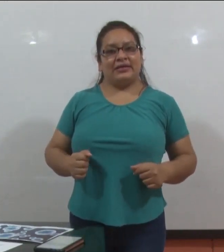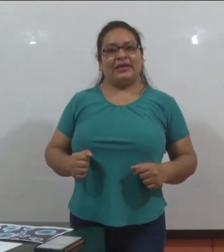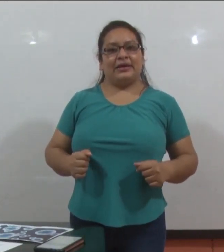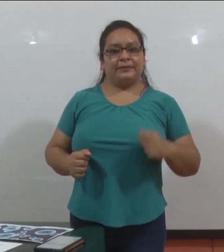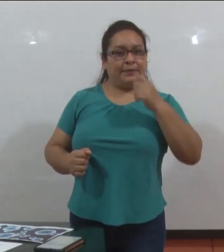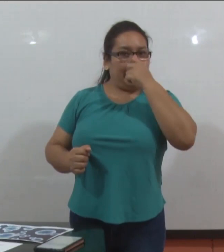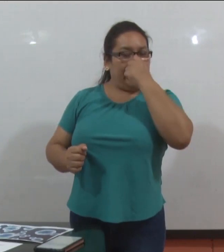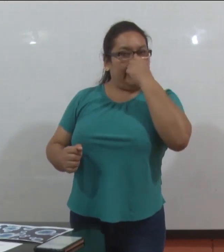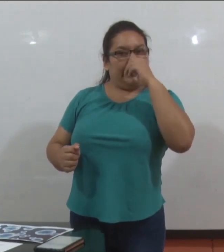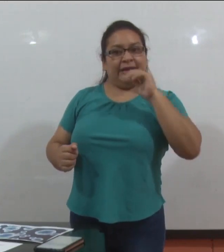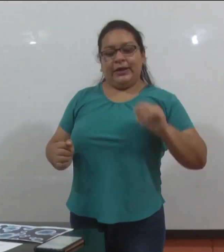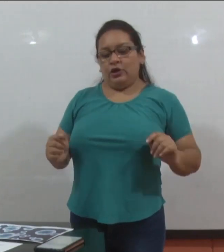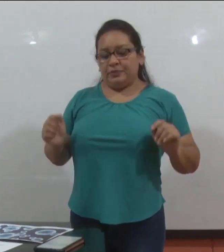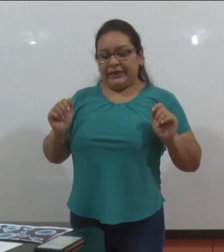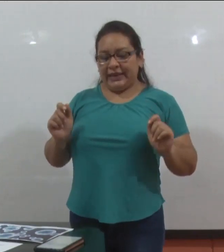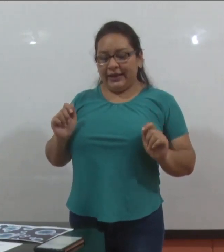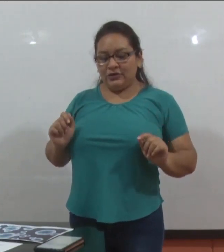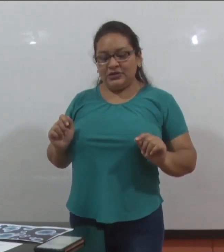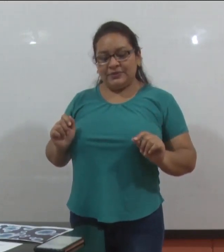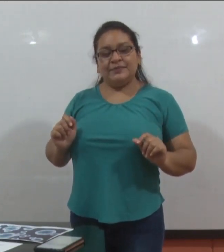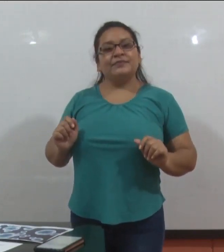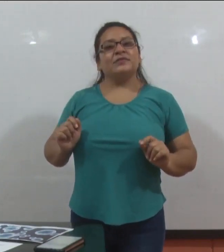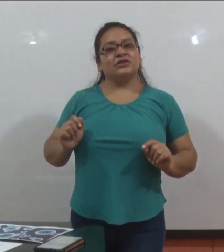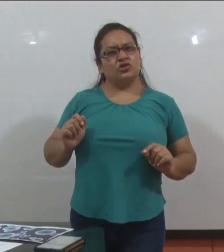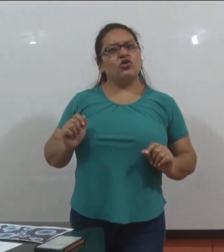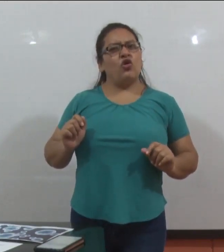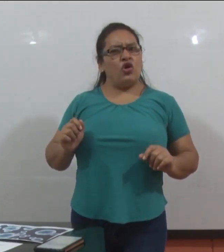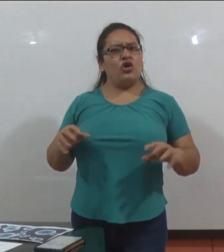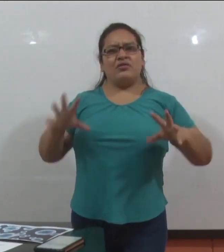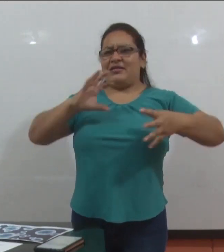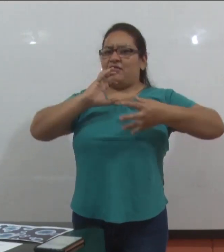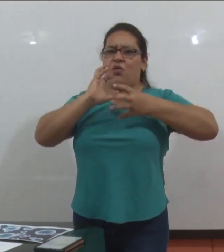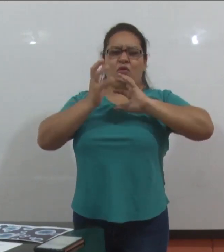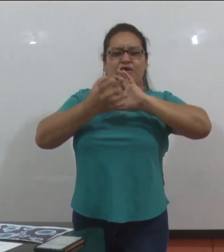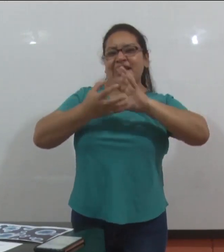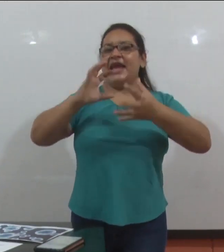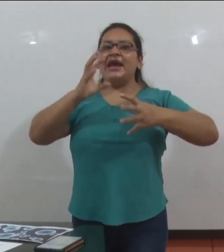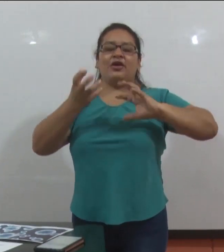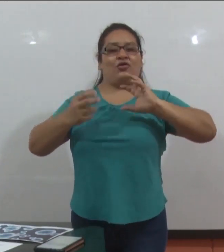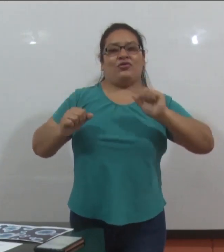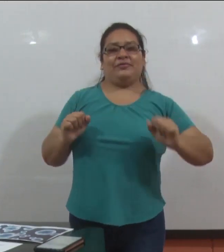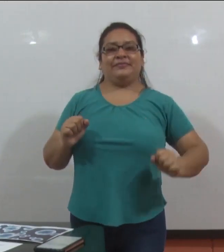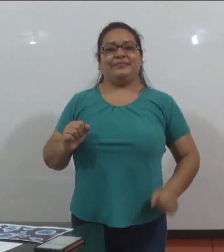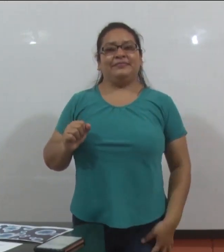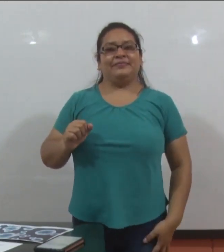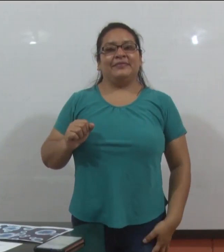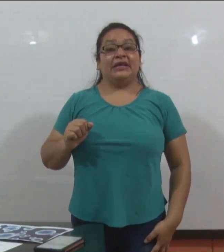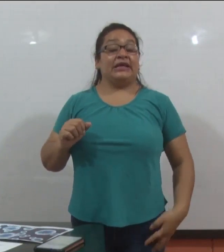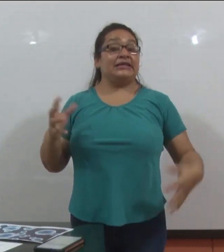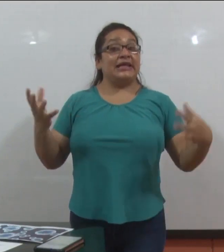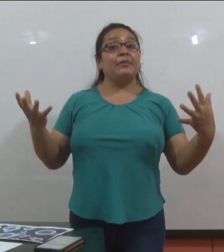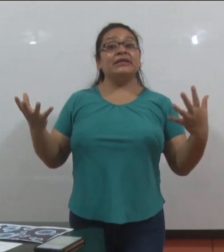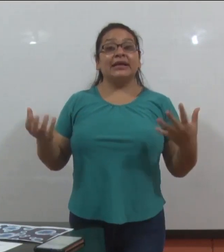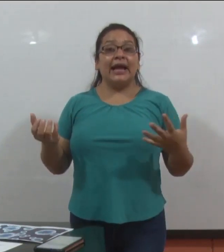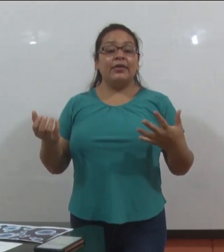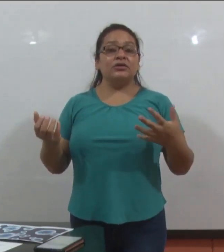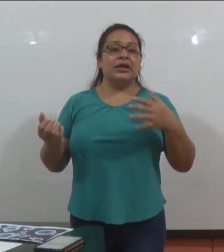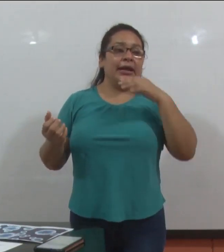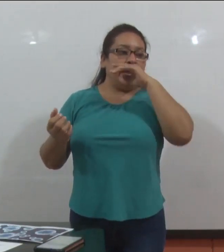día. Los pantanos son color como negro, que están mezclados